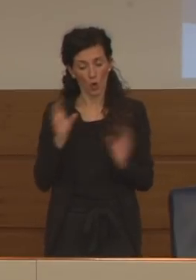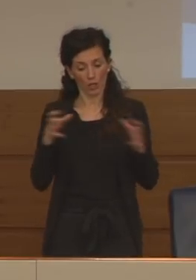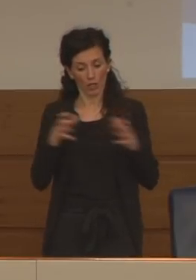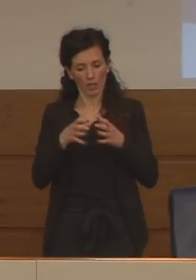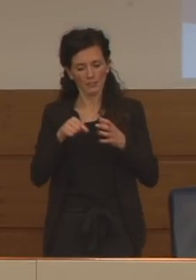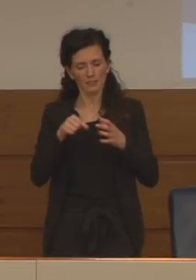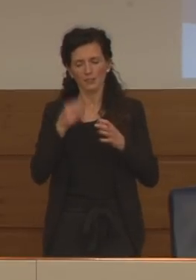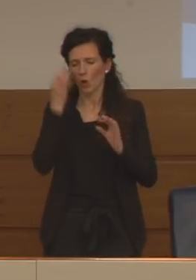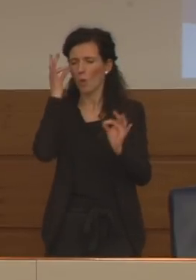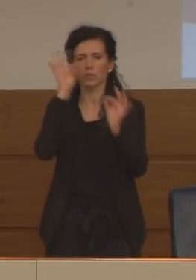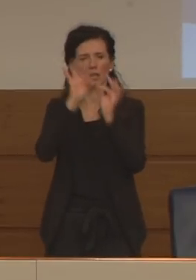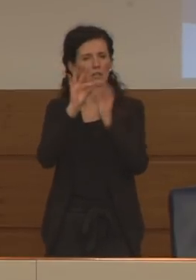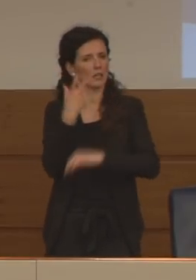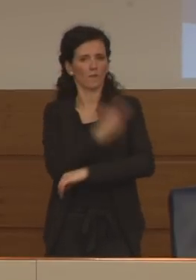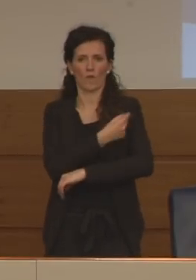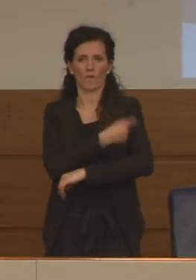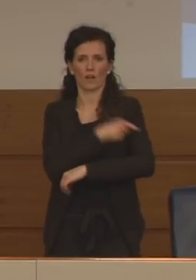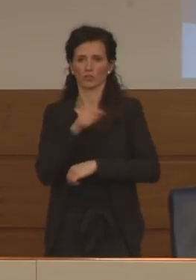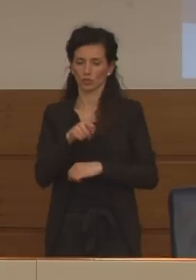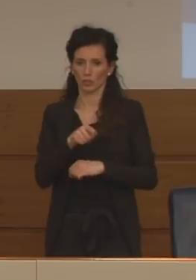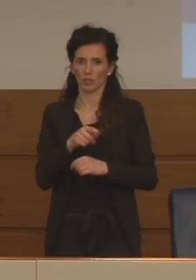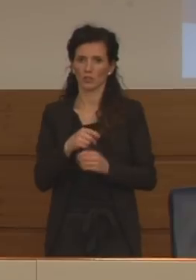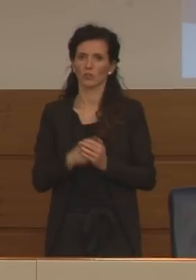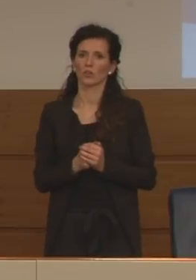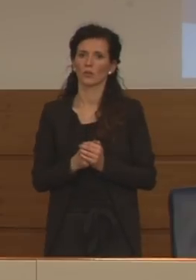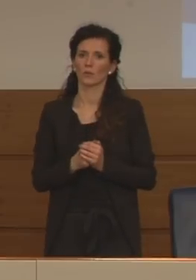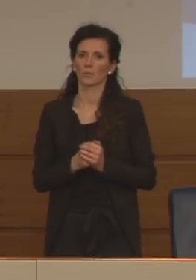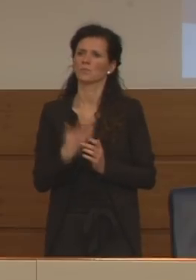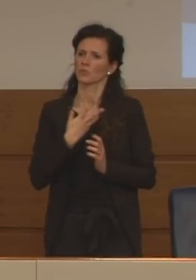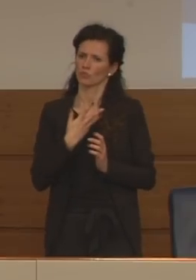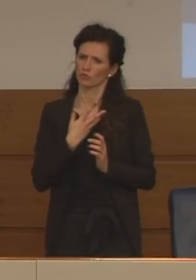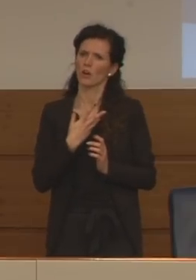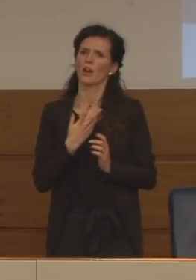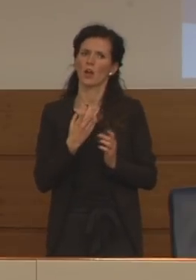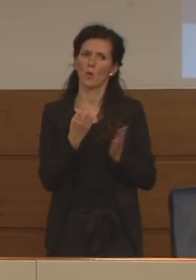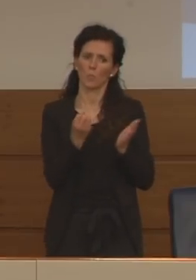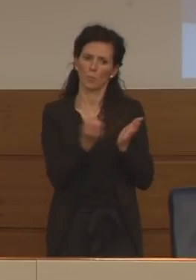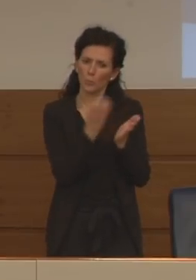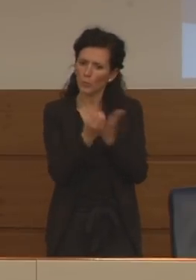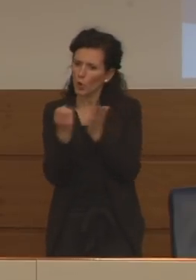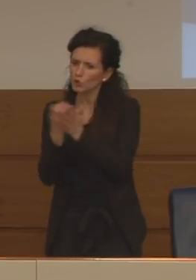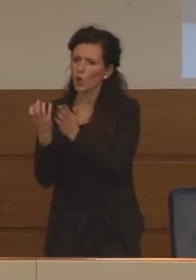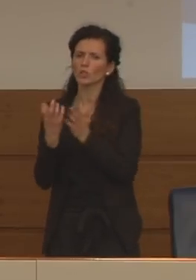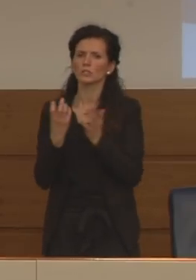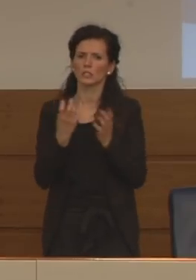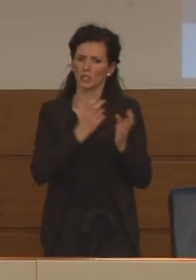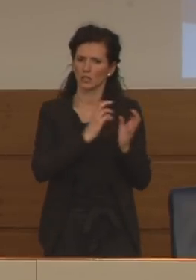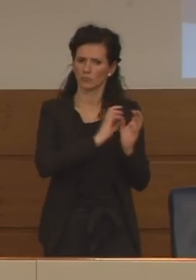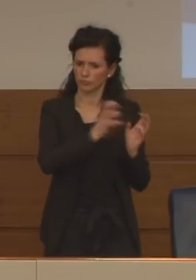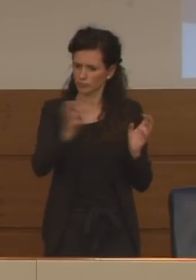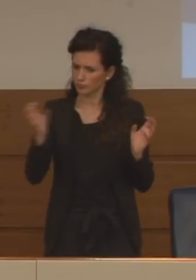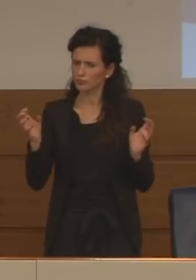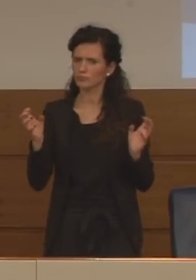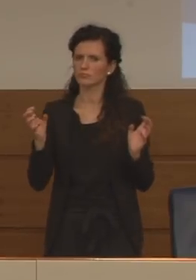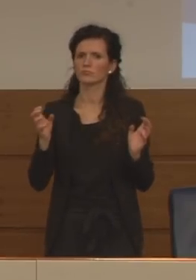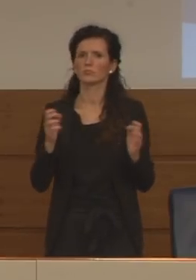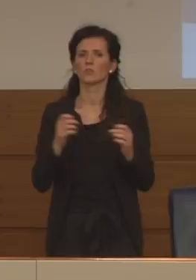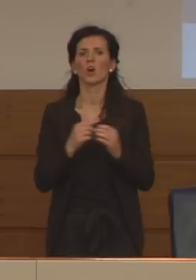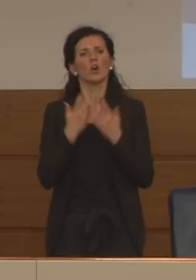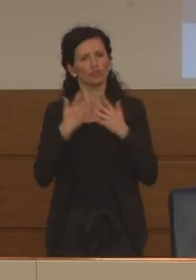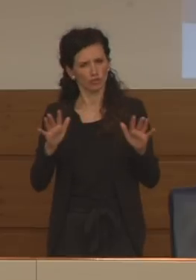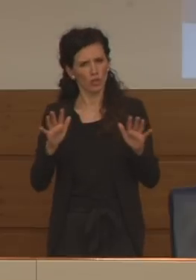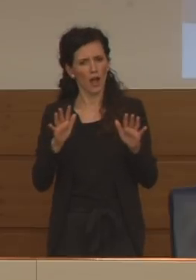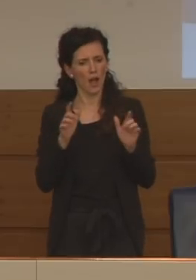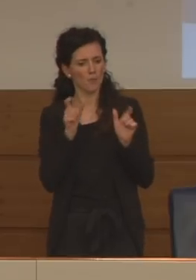obiettivo ci sono vari vari prodotti già alcuni già a livello